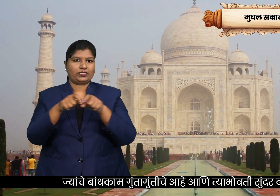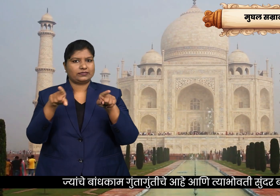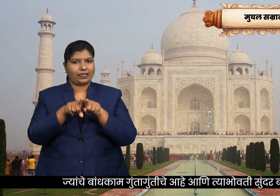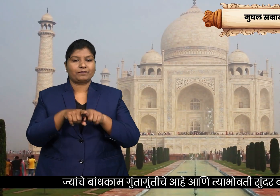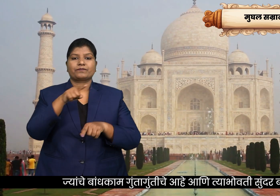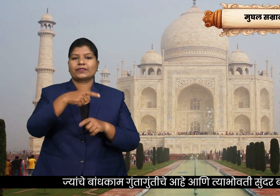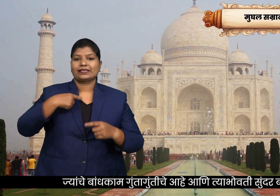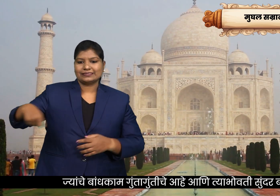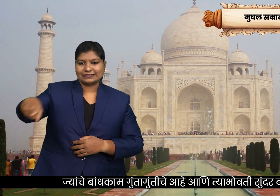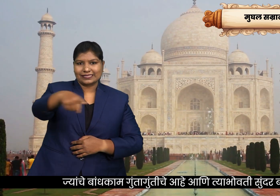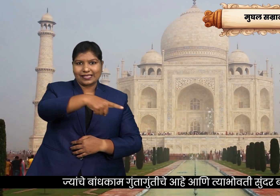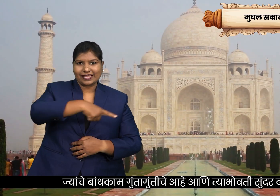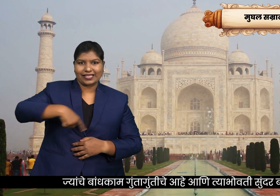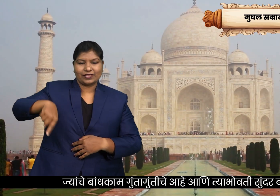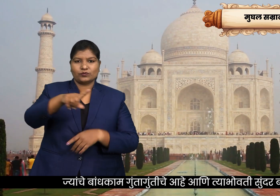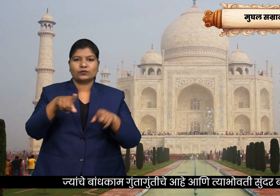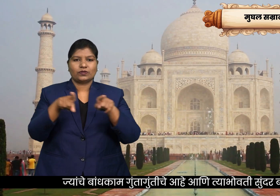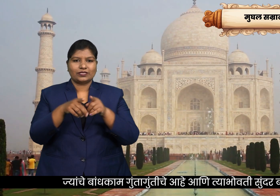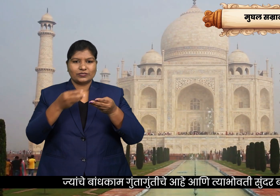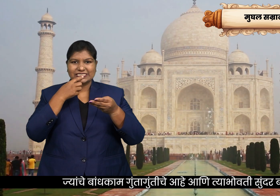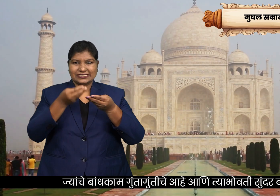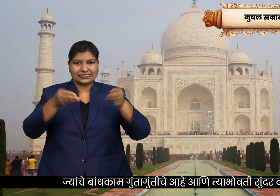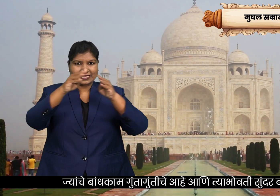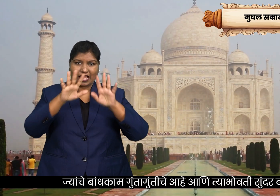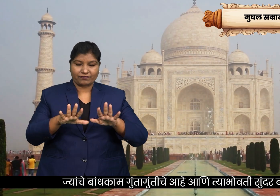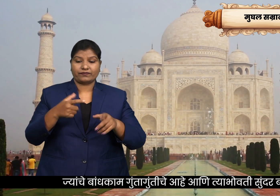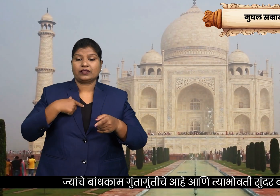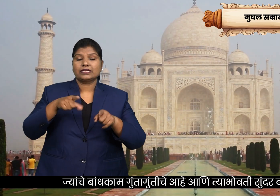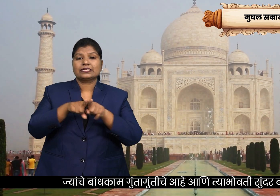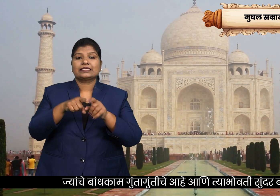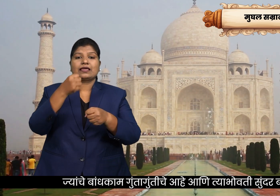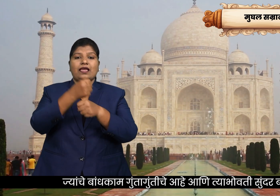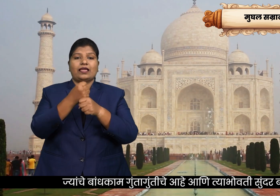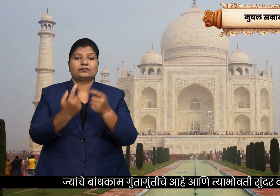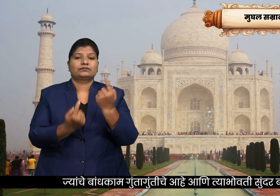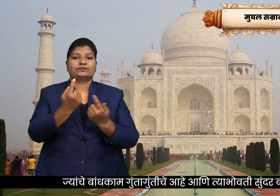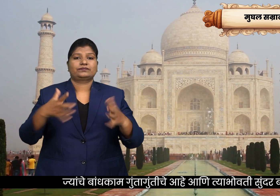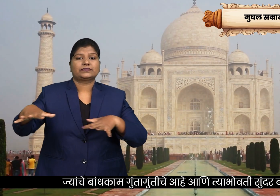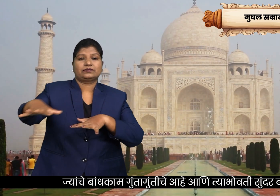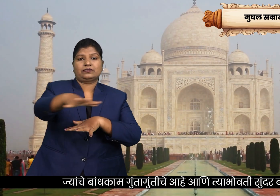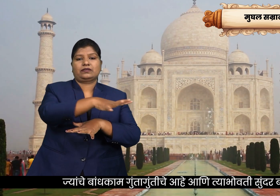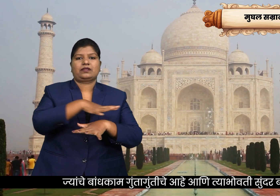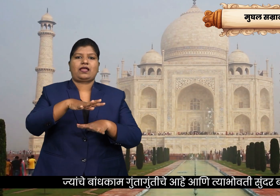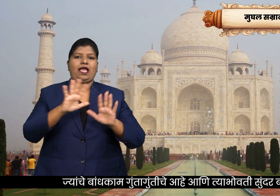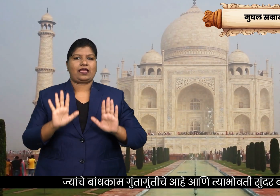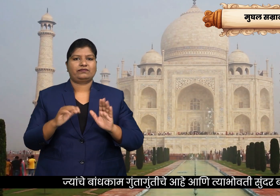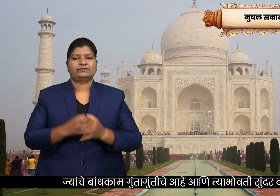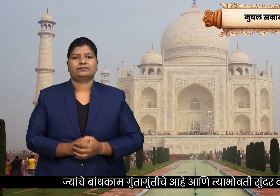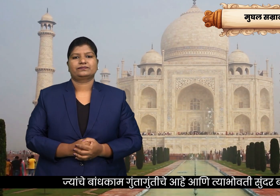ज्यांचे बांधकाम गुंतागुंतीचे आहे आणि त्याभोवती सुंदर बागा आहेत.